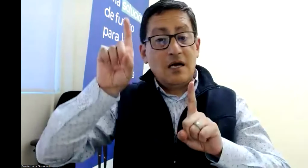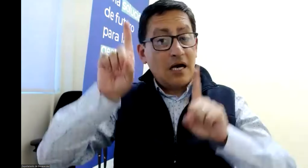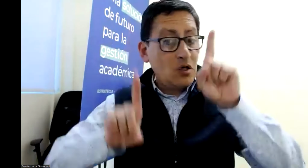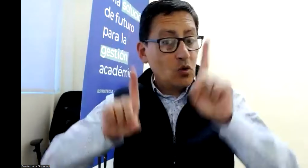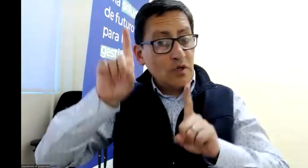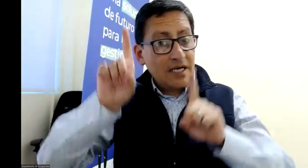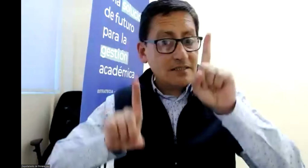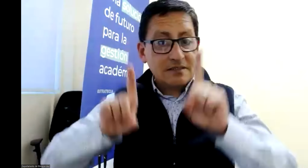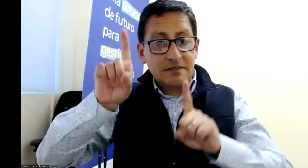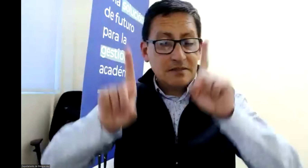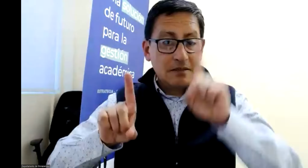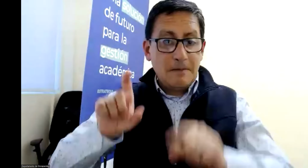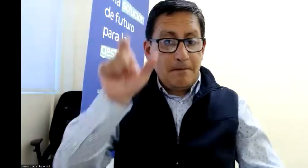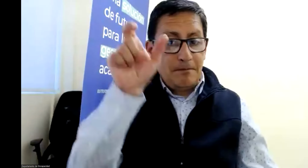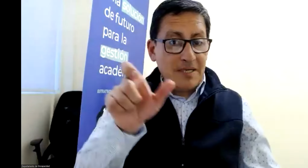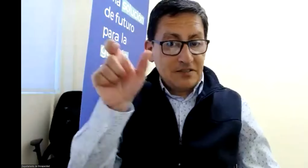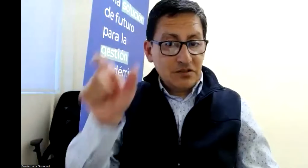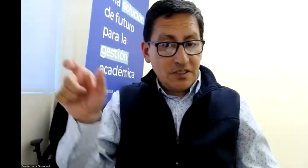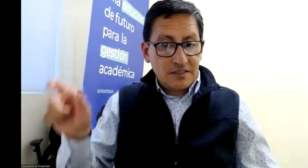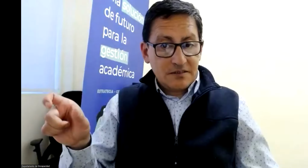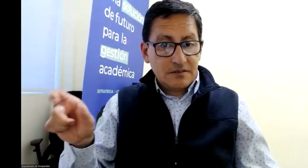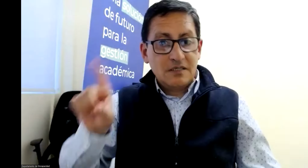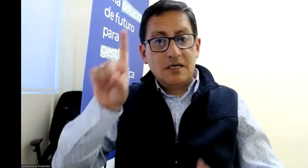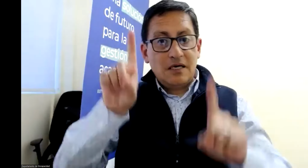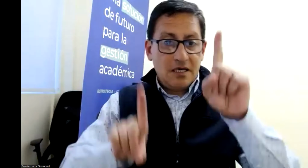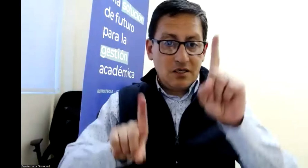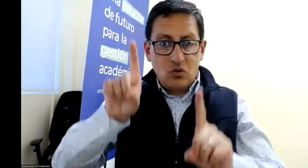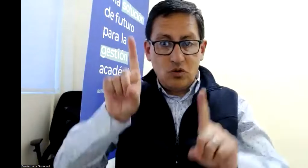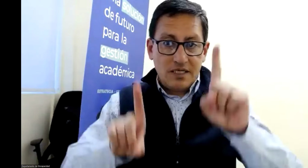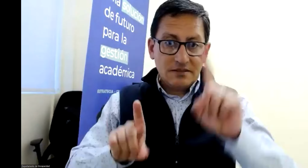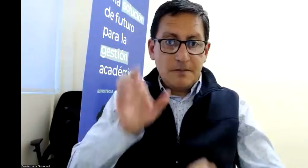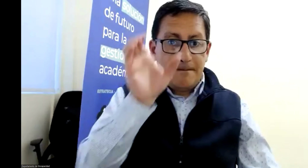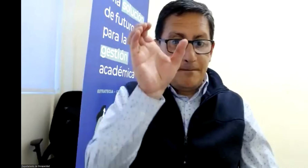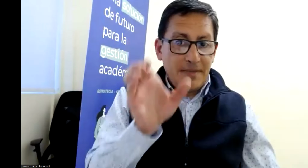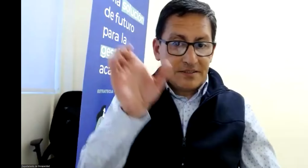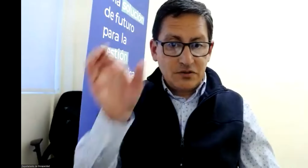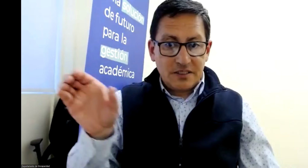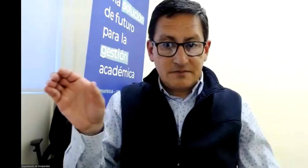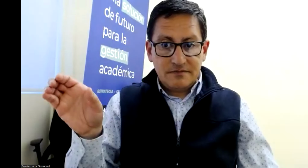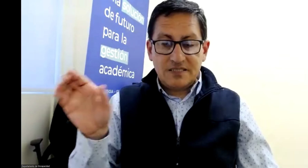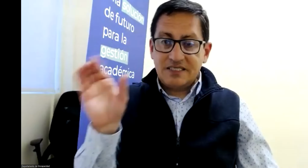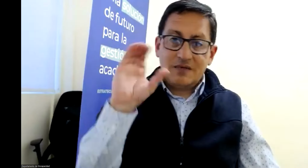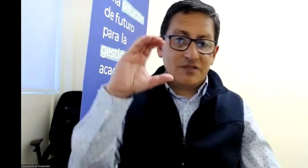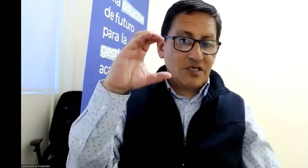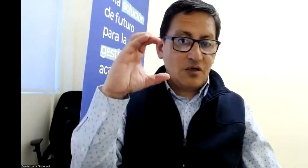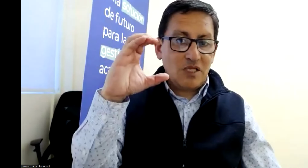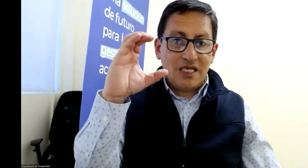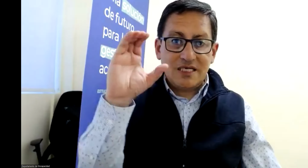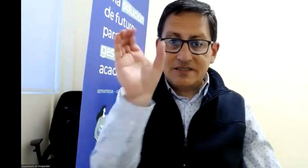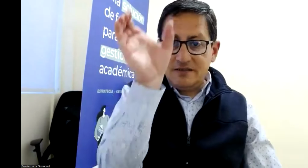algunas personas algunas personas la señal para personas es como la letra C